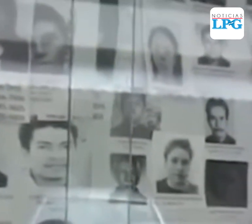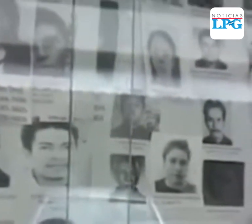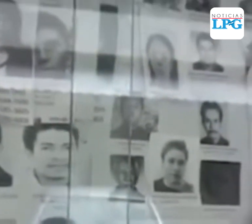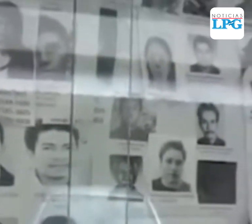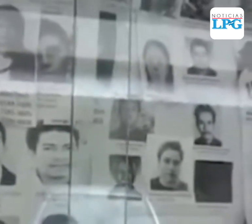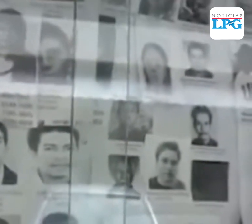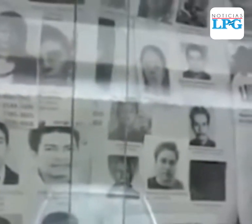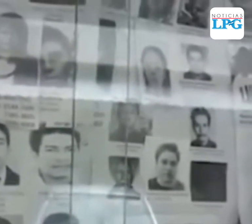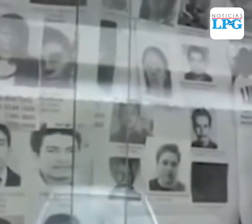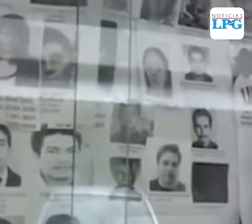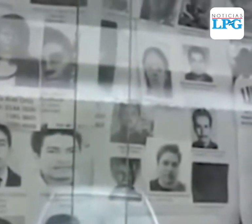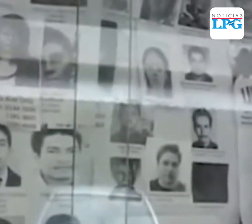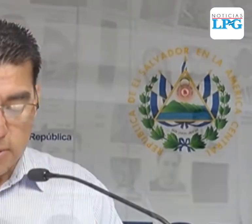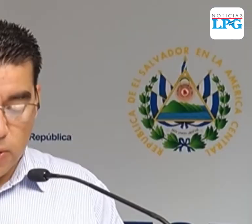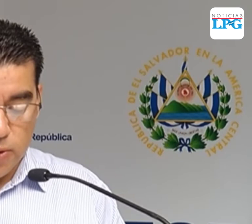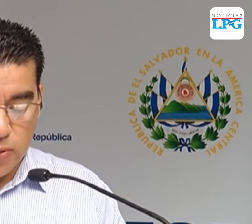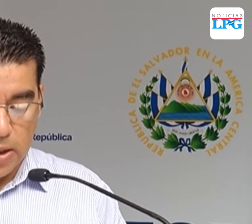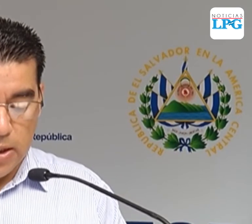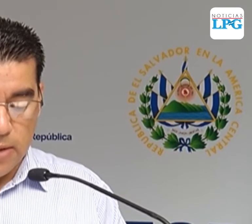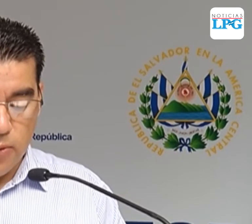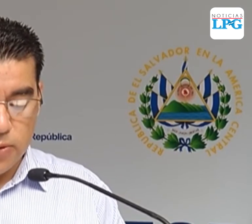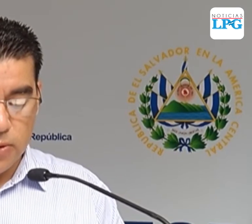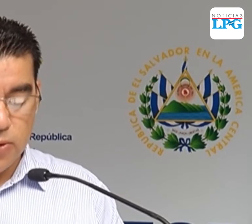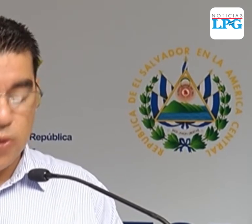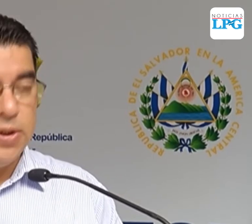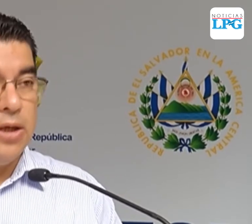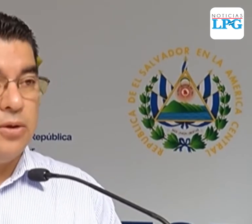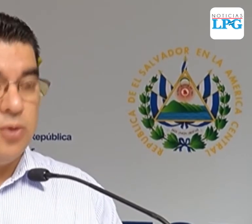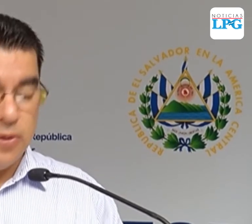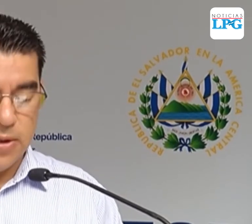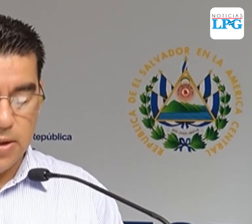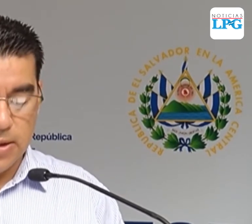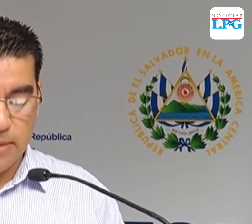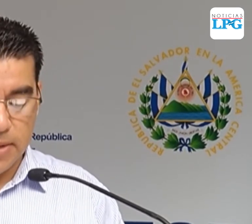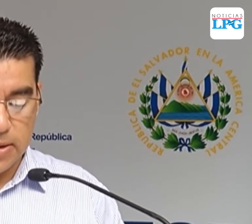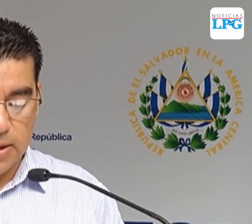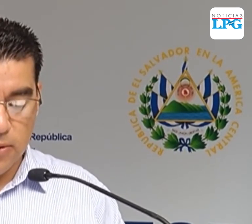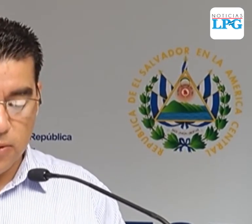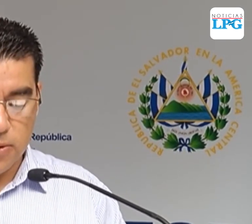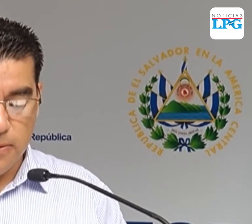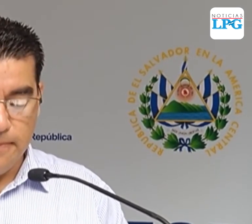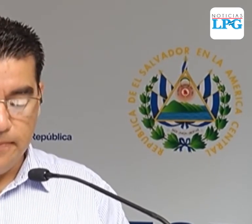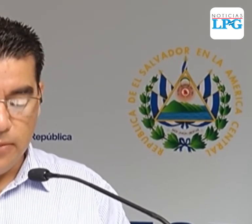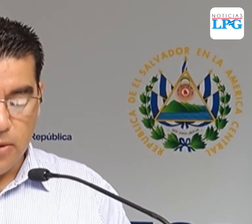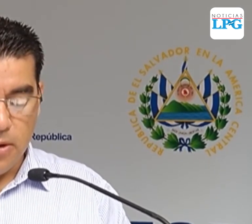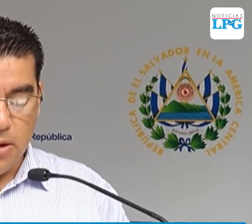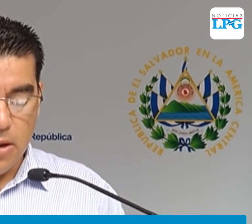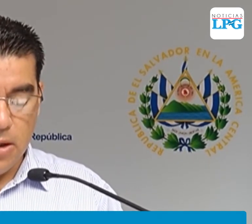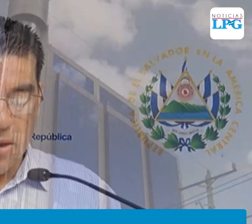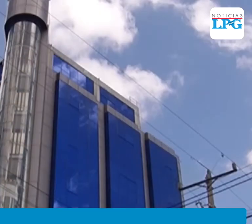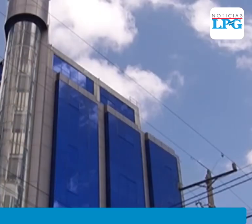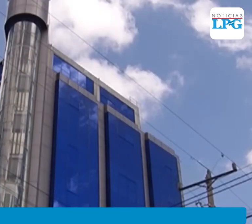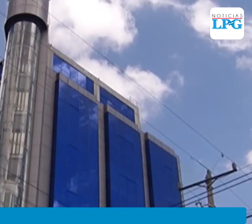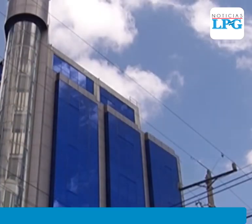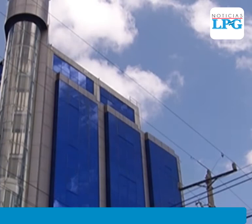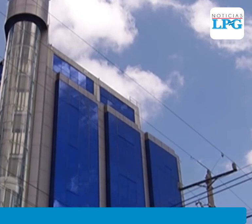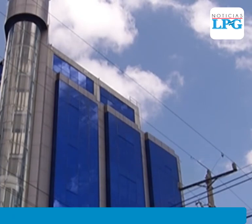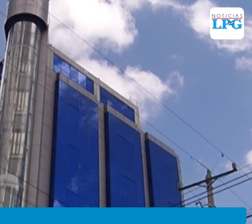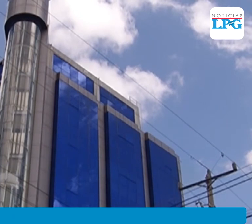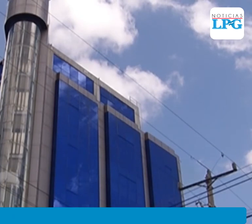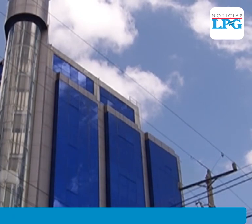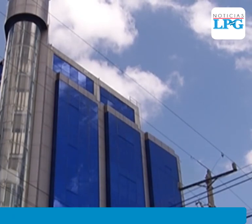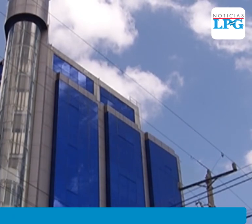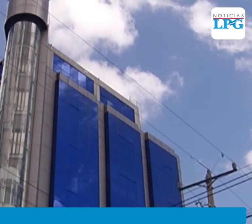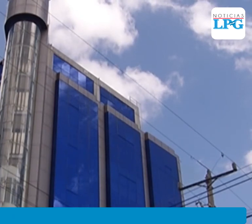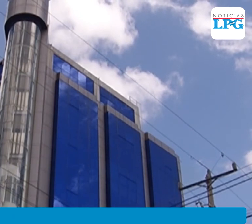la Fiscalía General de la República por el trabajo que realiza a través de la unidad especializada y espera que esta pueda